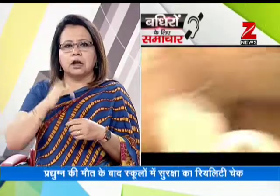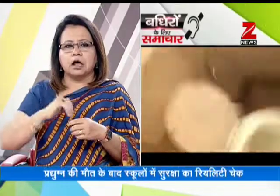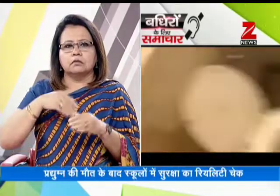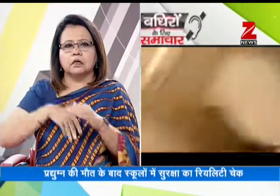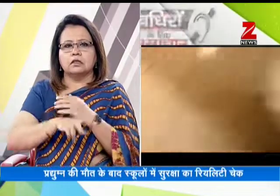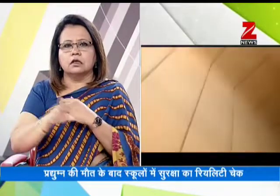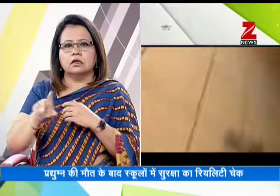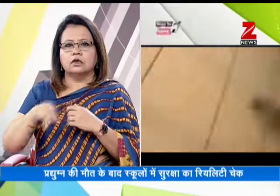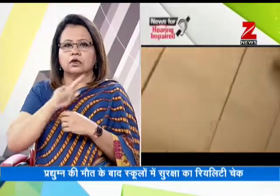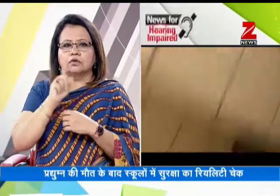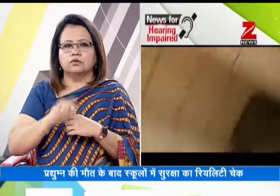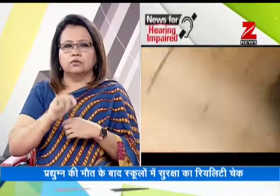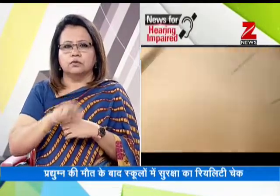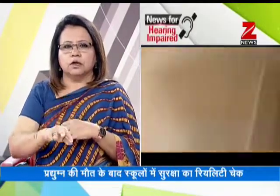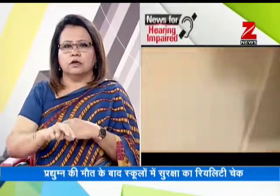कैसे घूम रहा है।